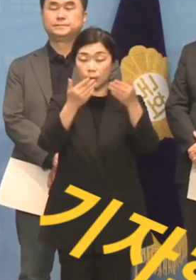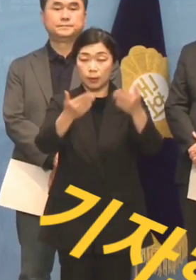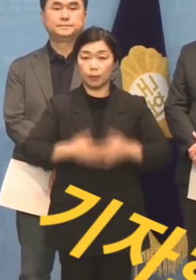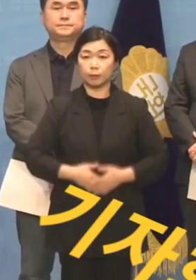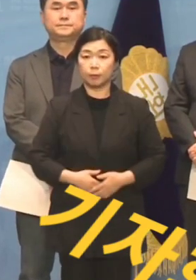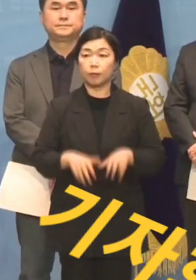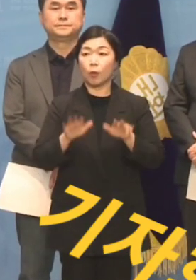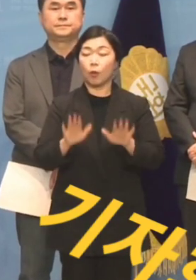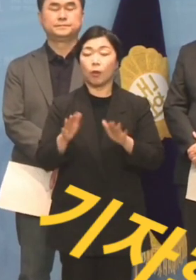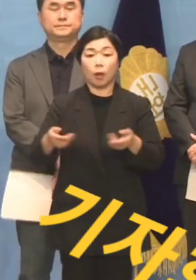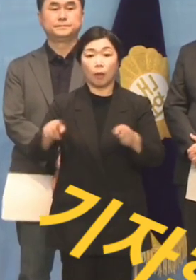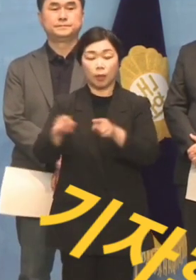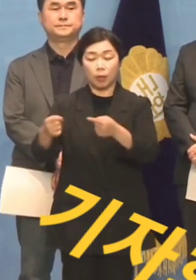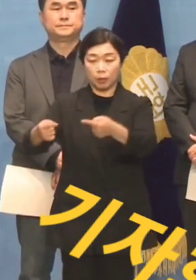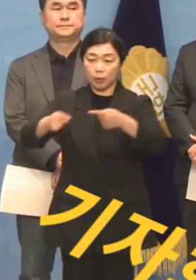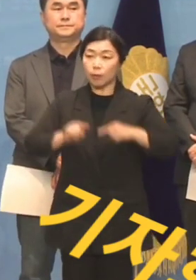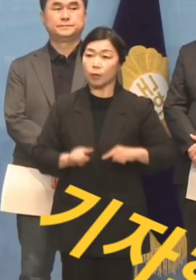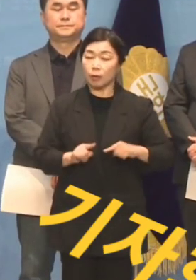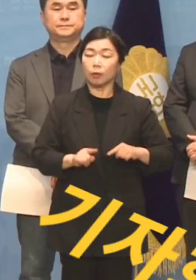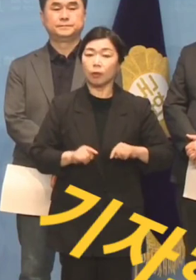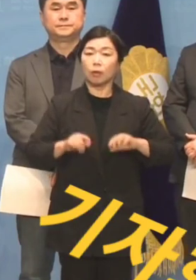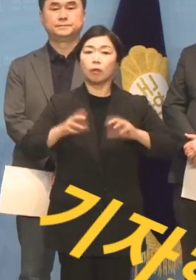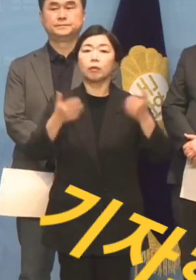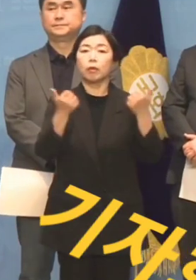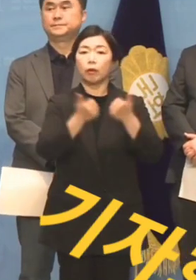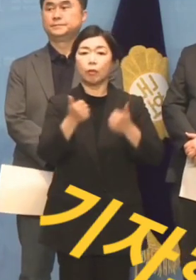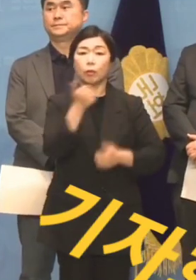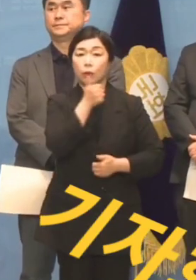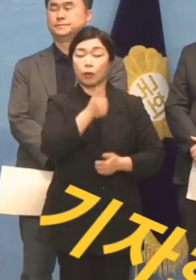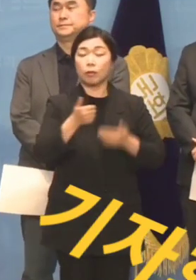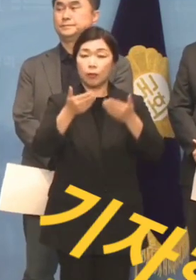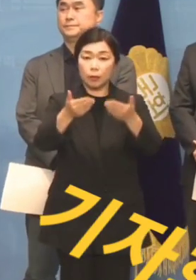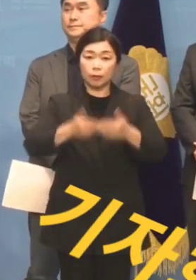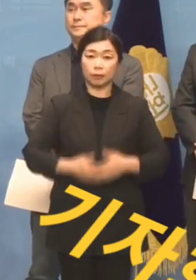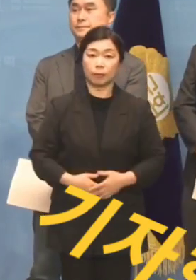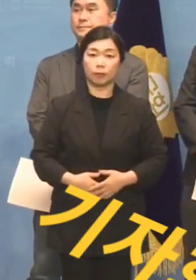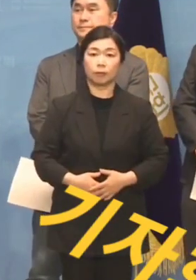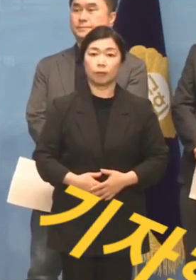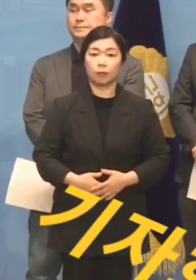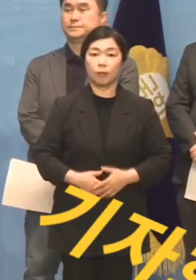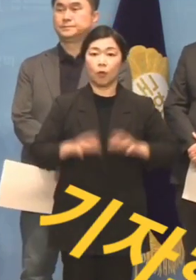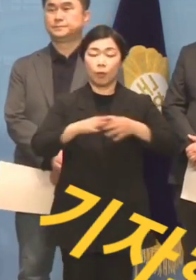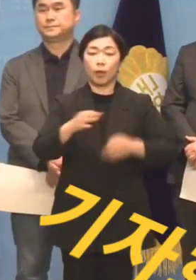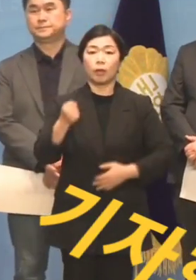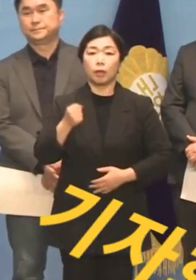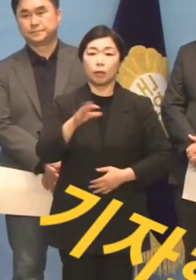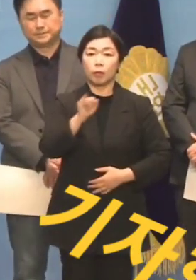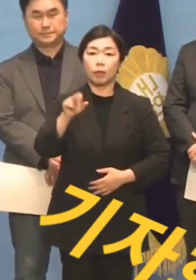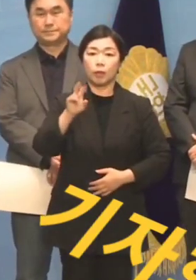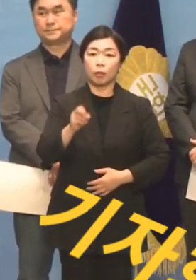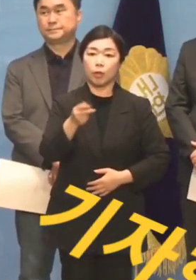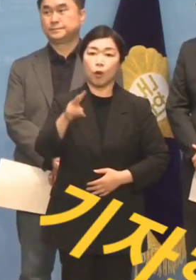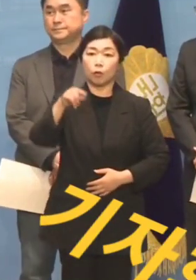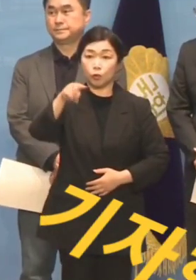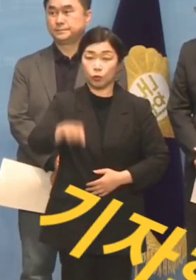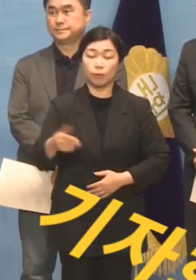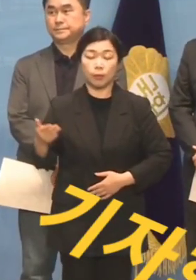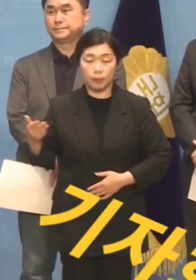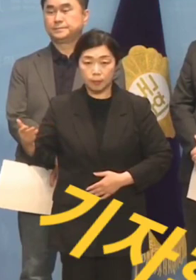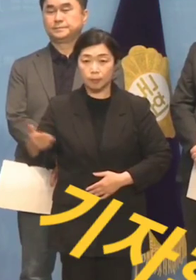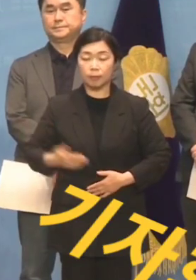하겠습니다. 먼저 오늘 참석해 주신 의원님들 소개해 드리겠습니다. 네, 국민의힘 이명수 의원님이십니다.